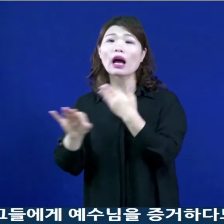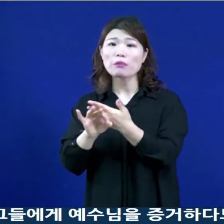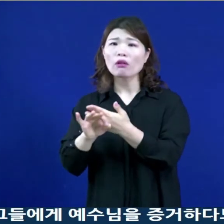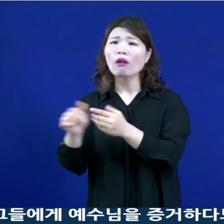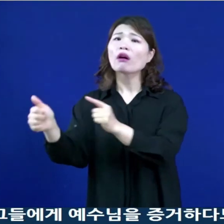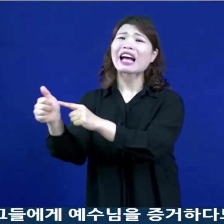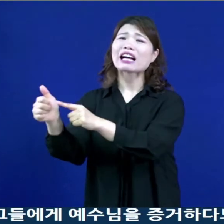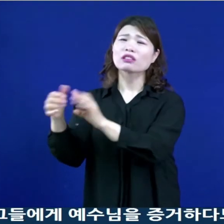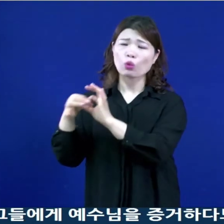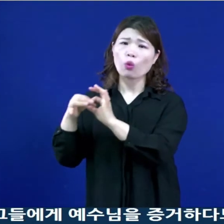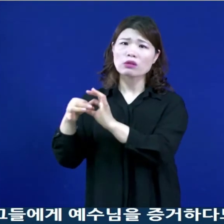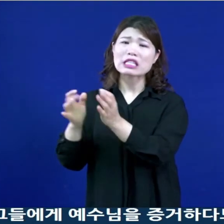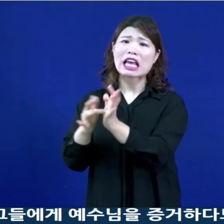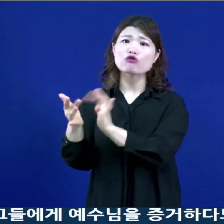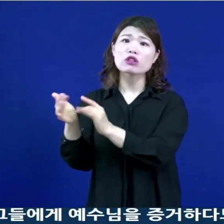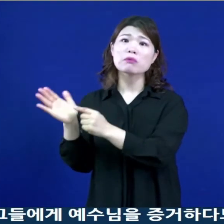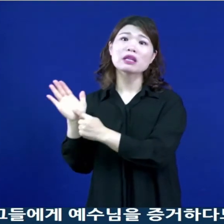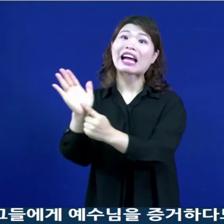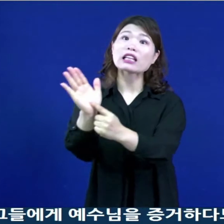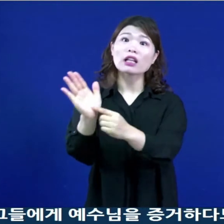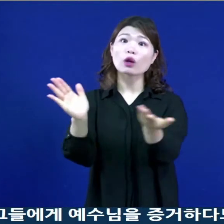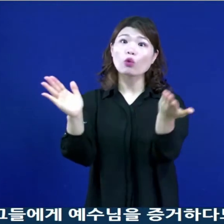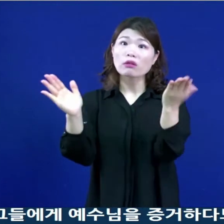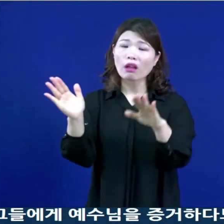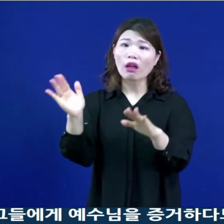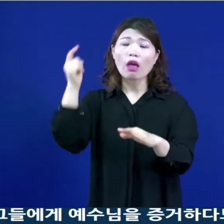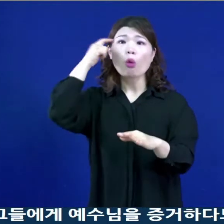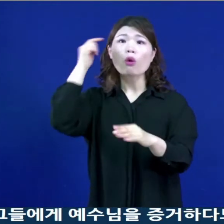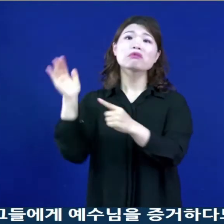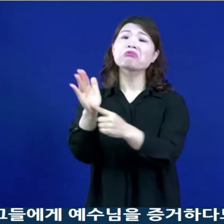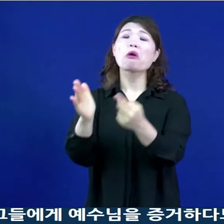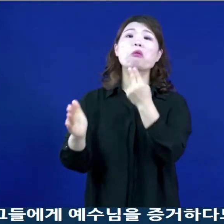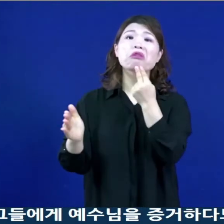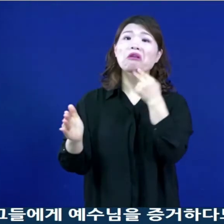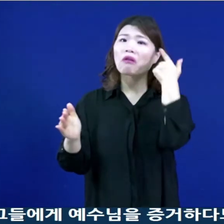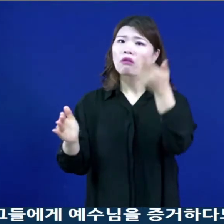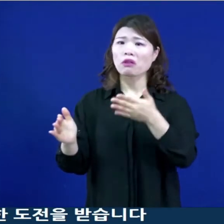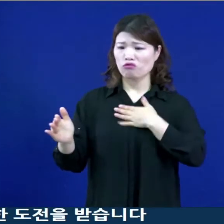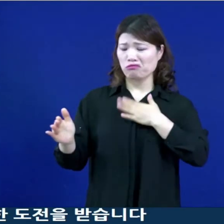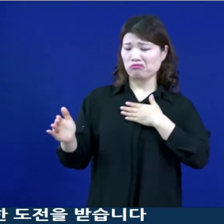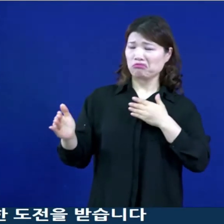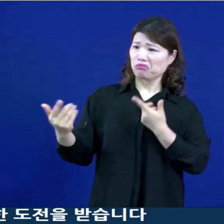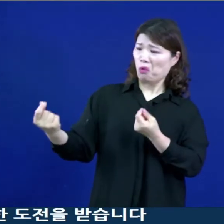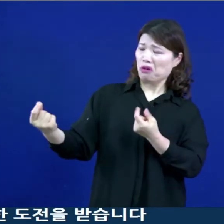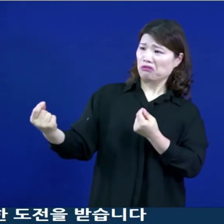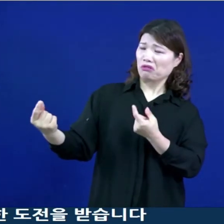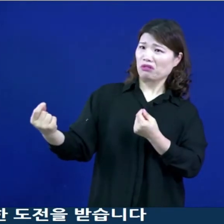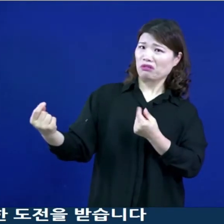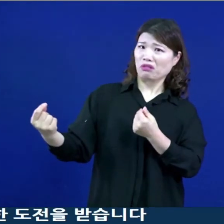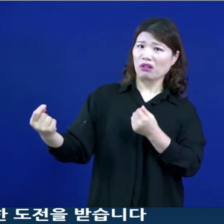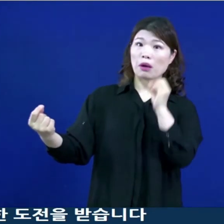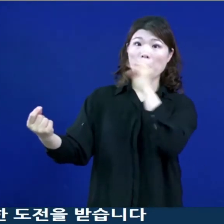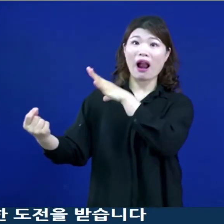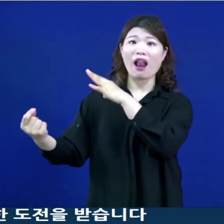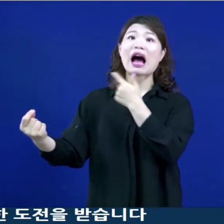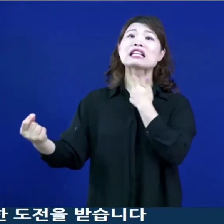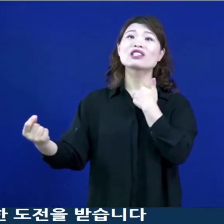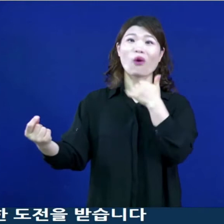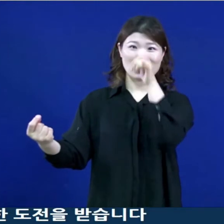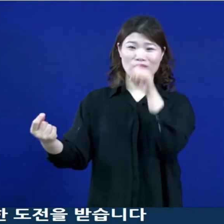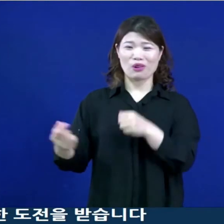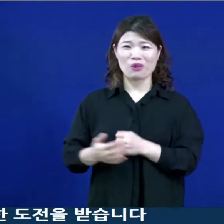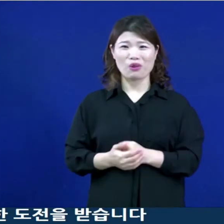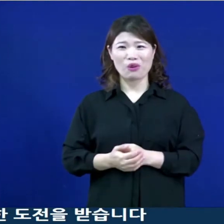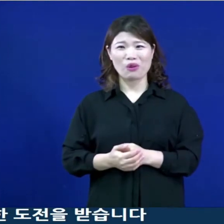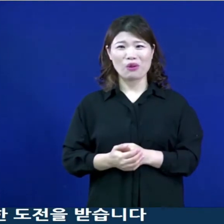나타나야 되는데 왜 안 나타납니까? 내가 보니까 뭐 우리랑 별로 다른 게 없어 보입니다. 야,